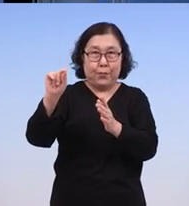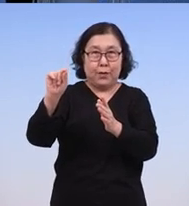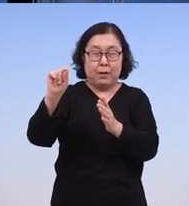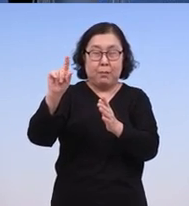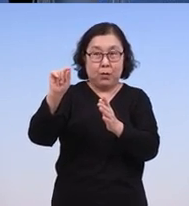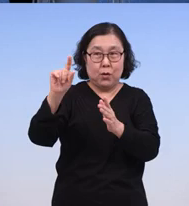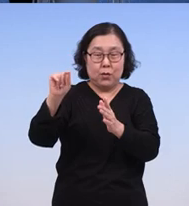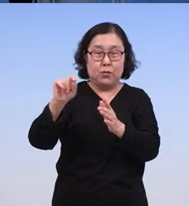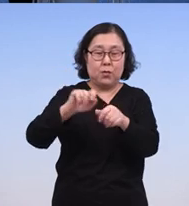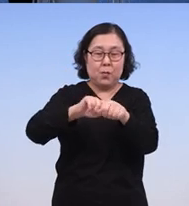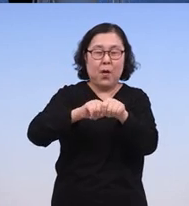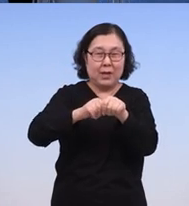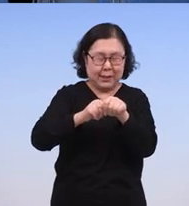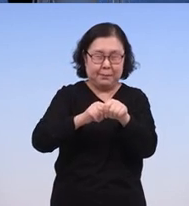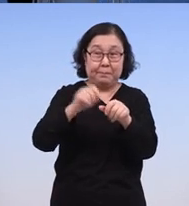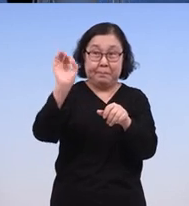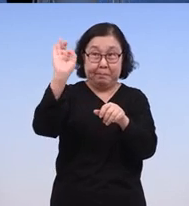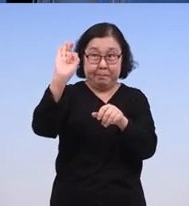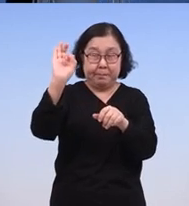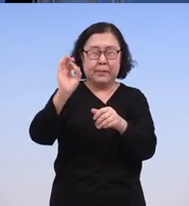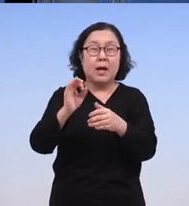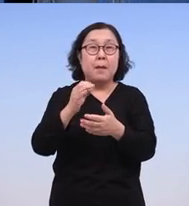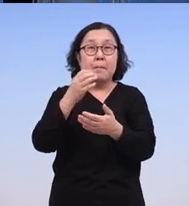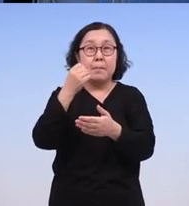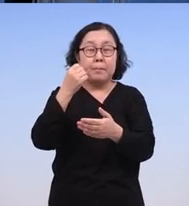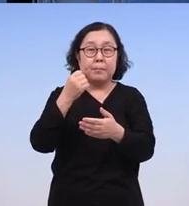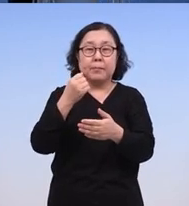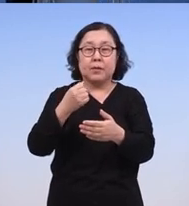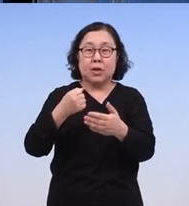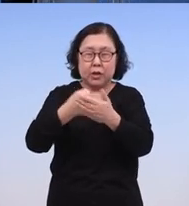이게 무슨 헌금입니까? 이게 벌금이지.